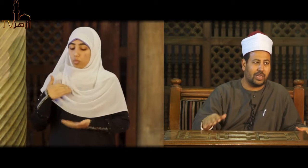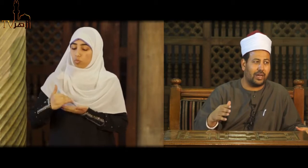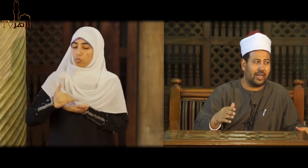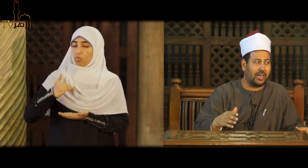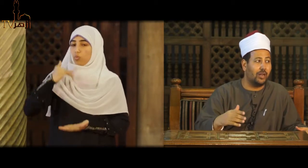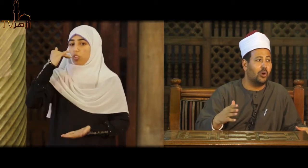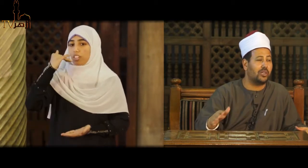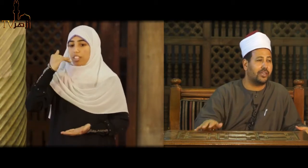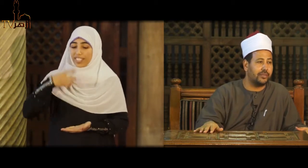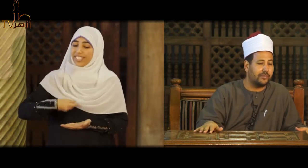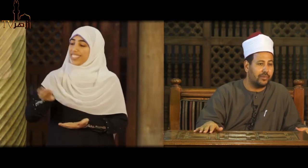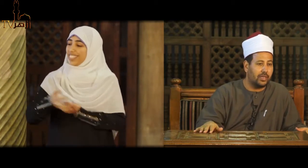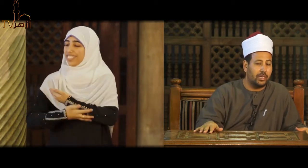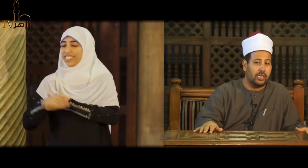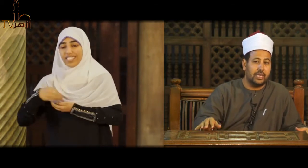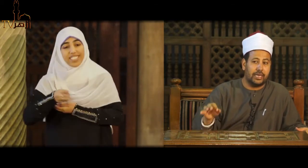أو زوال الملك،